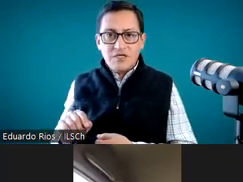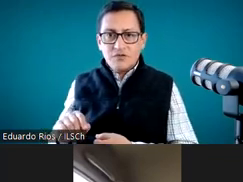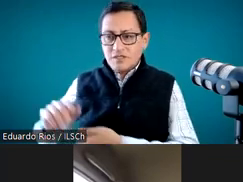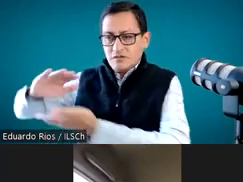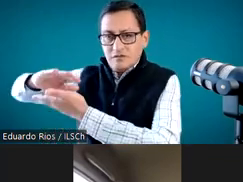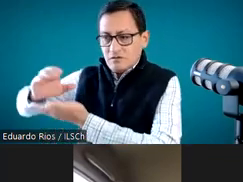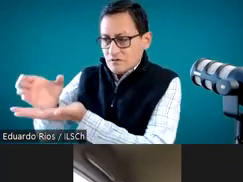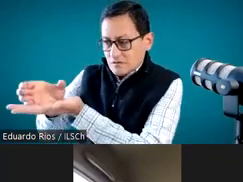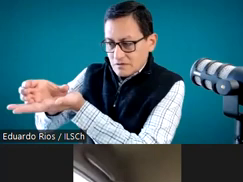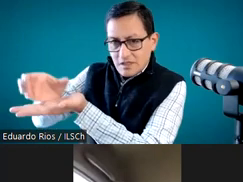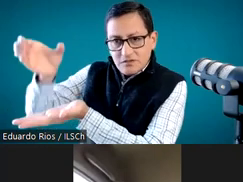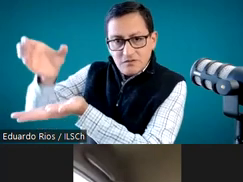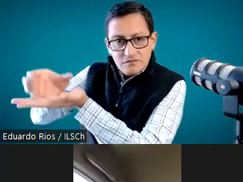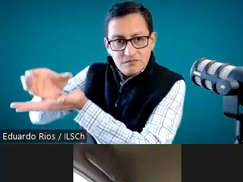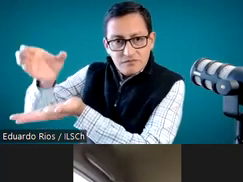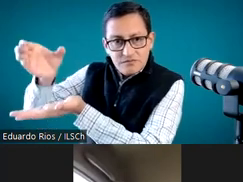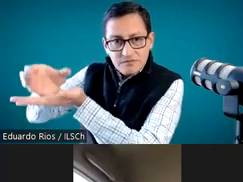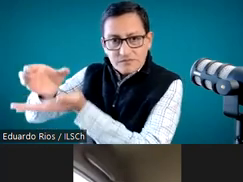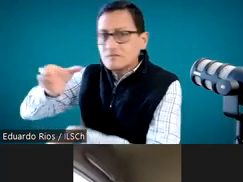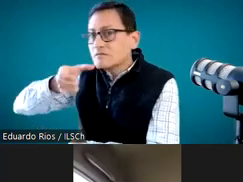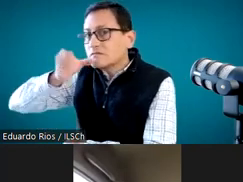a un niño, ¿cierto? Eso,